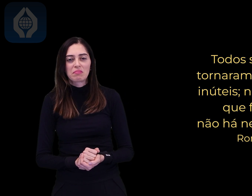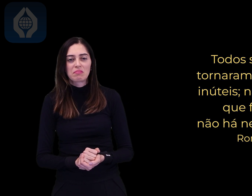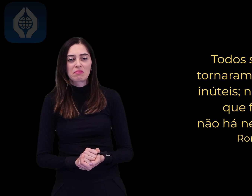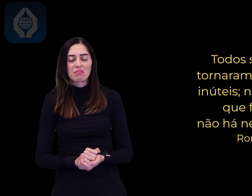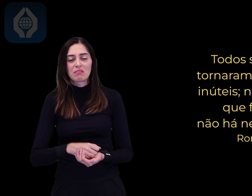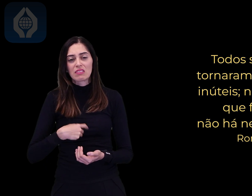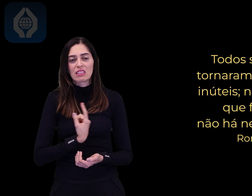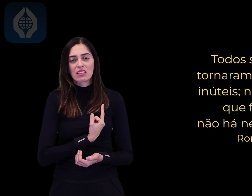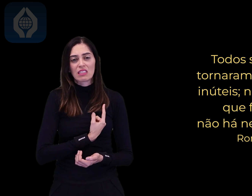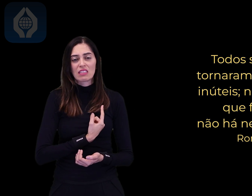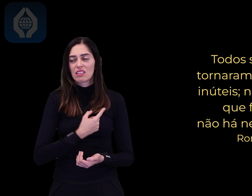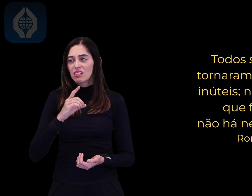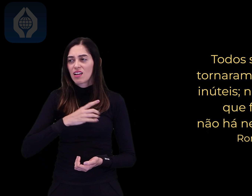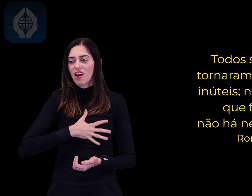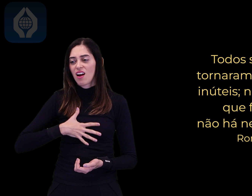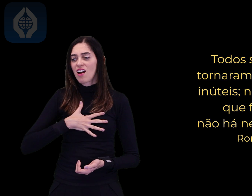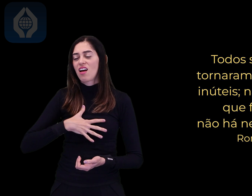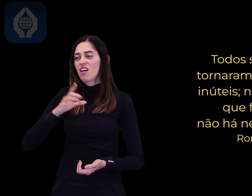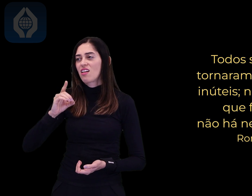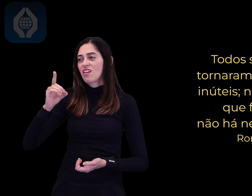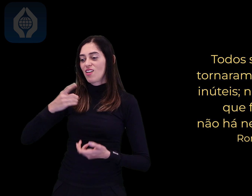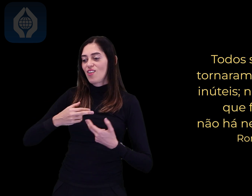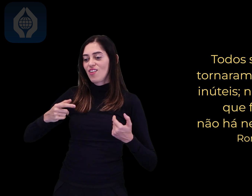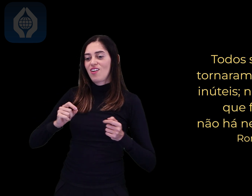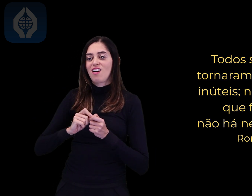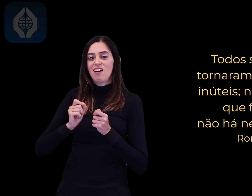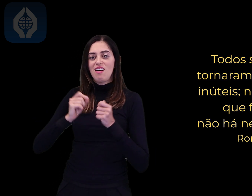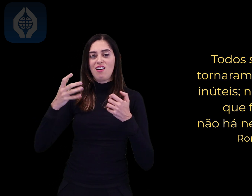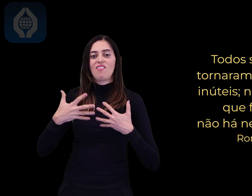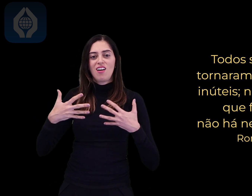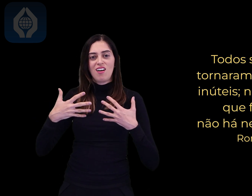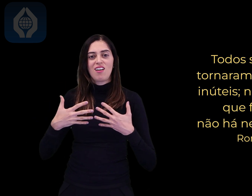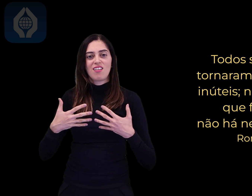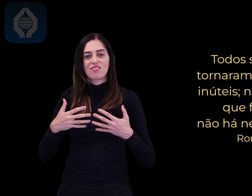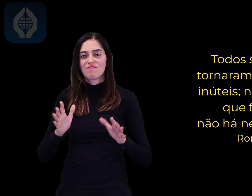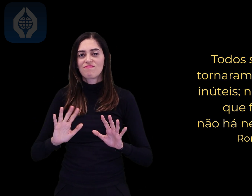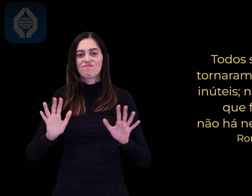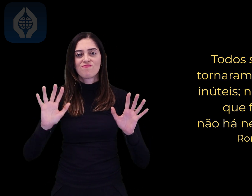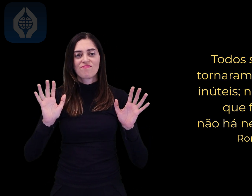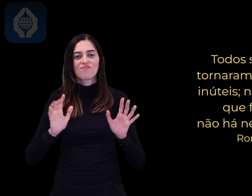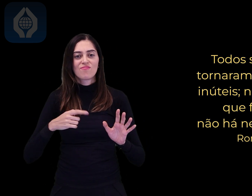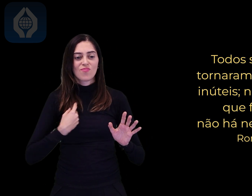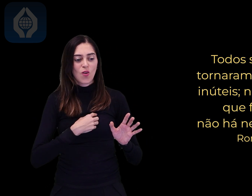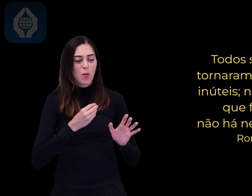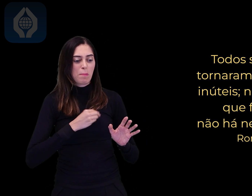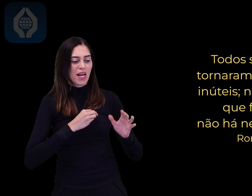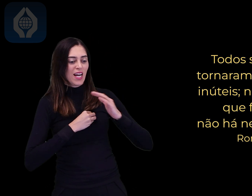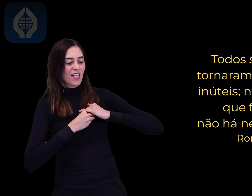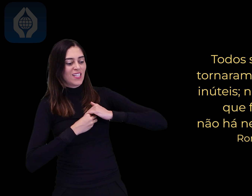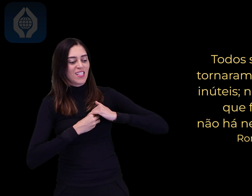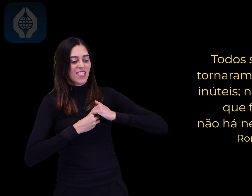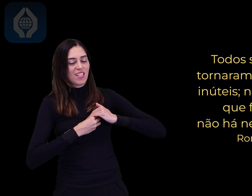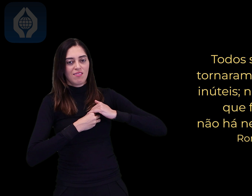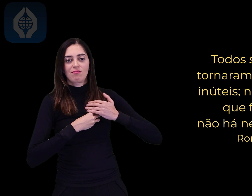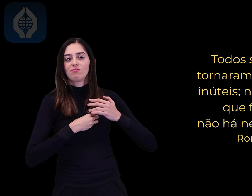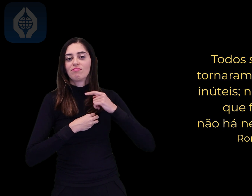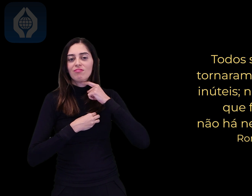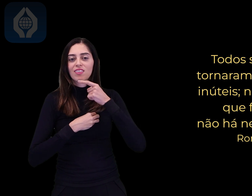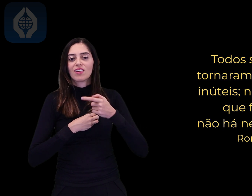Não podemos agradar a Deus com o que fazemos. Não podemos remover nossos próprios pecados diante dos nossos olhos. Todos